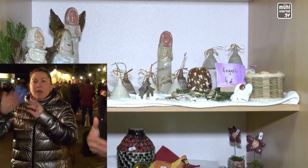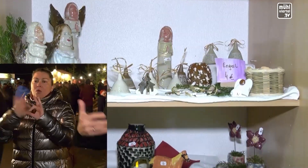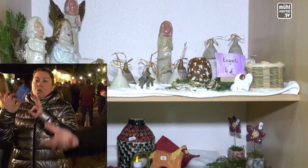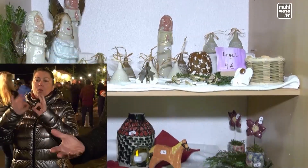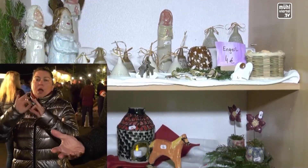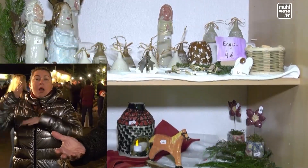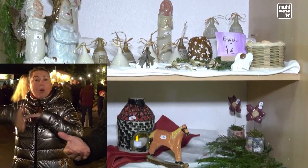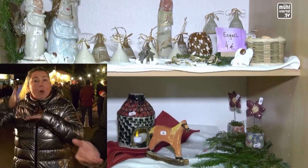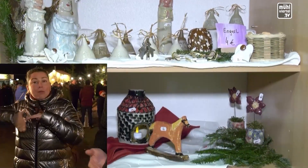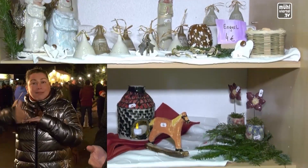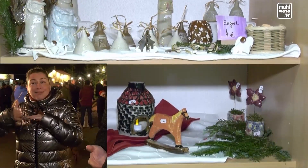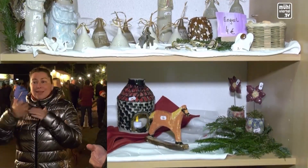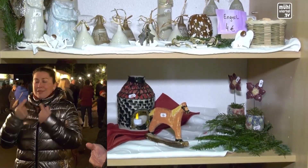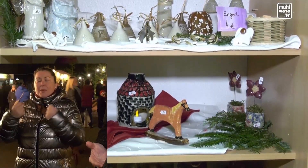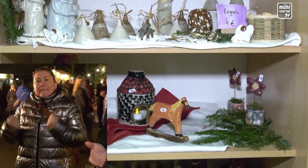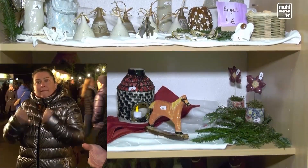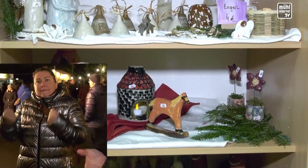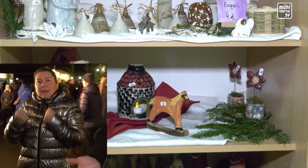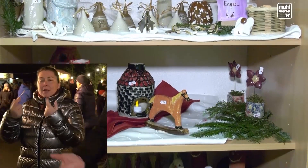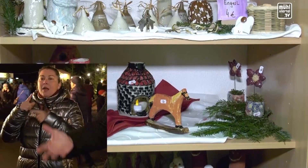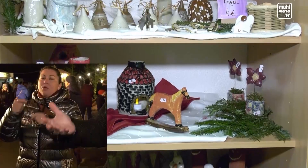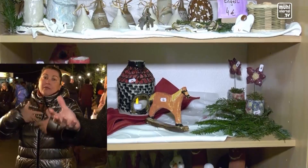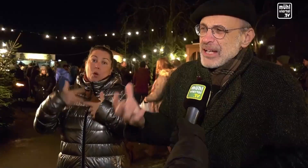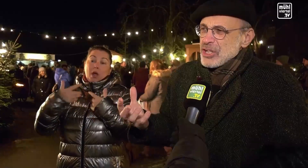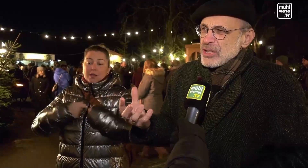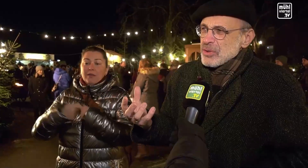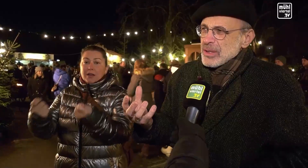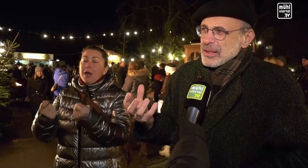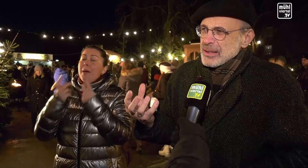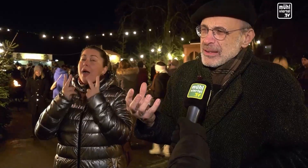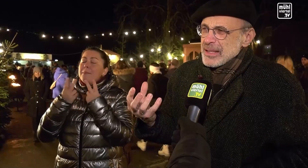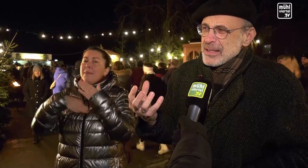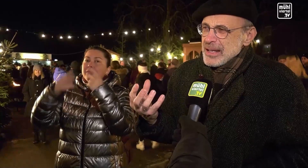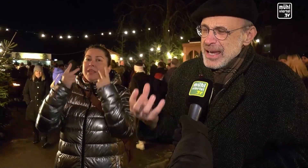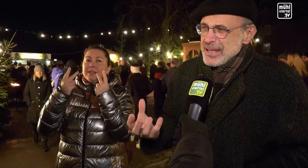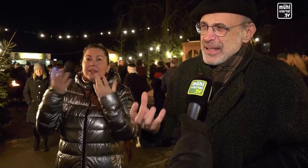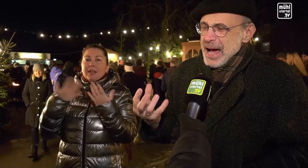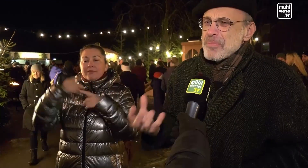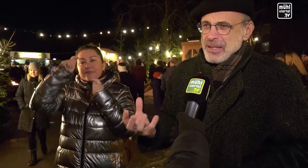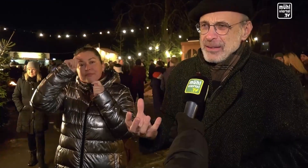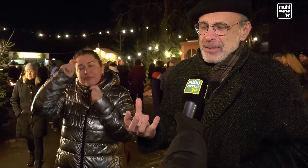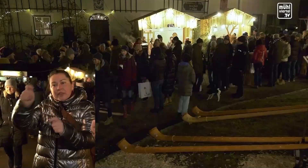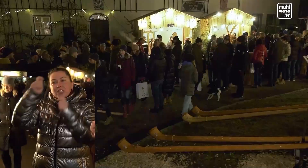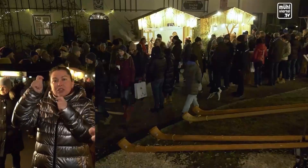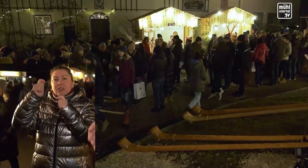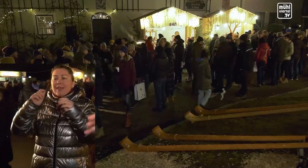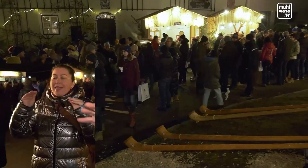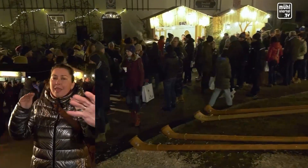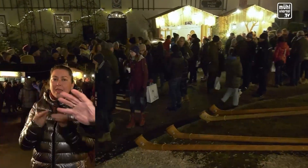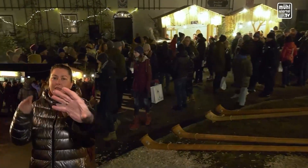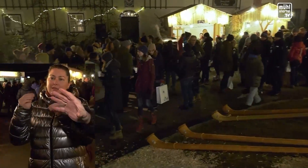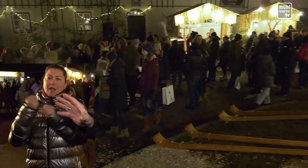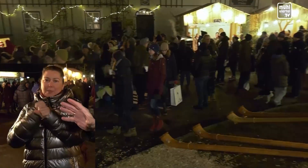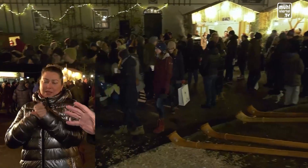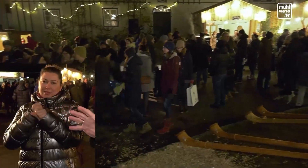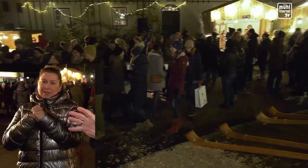wenn sie das ja verkaufen können. Aber es geht immer um diese Wertschätzung des echt Erarbeiteten. Und so ist